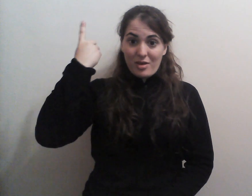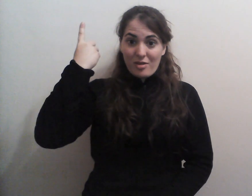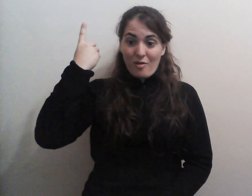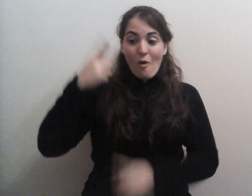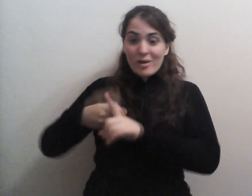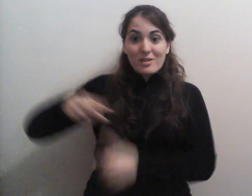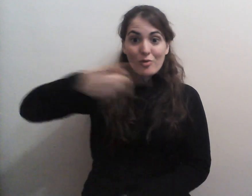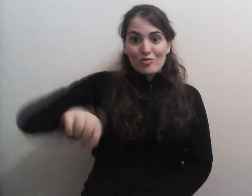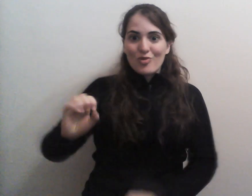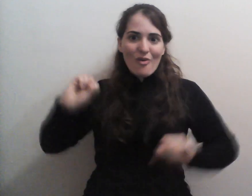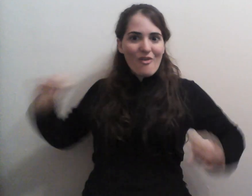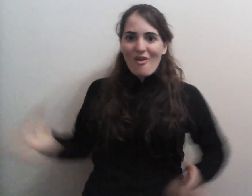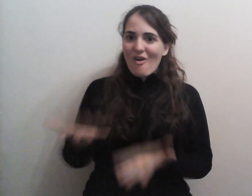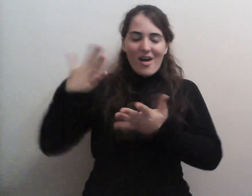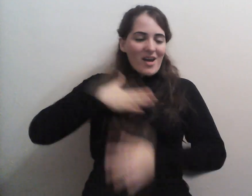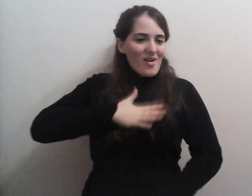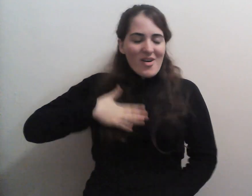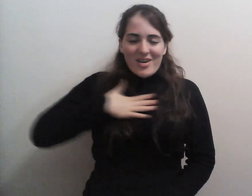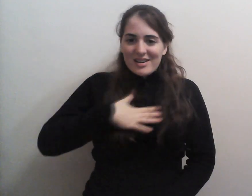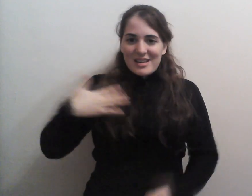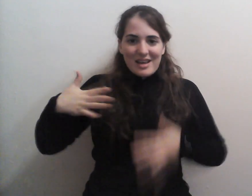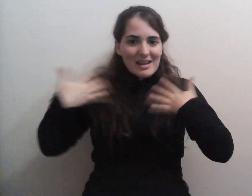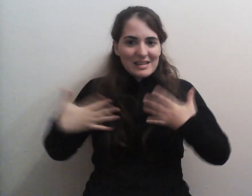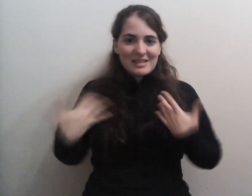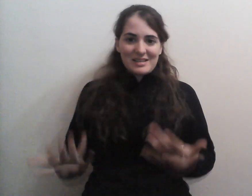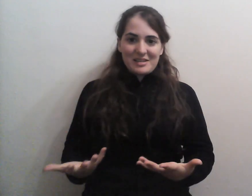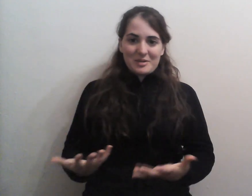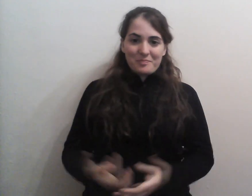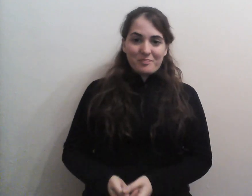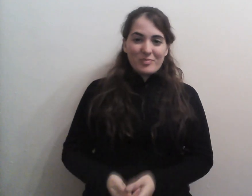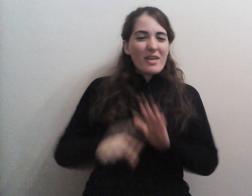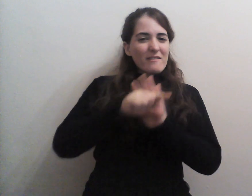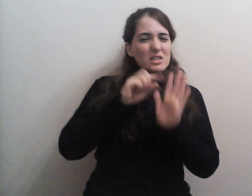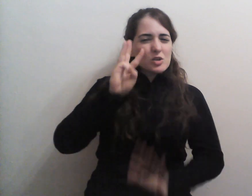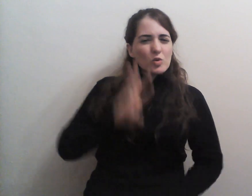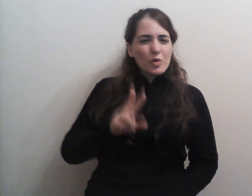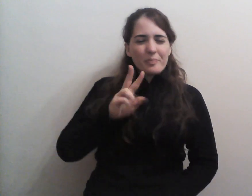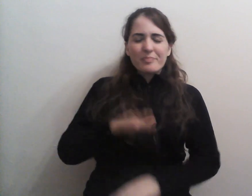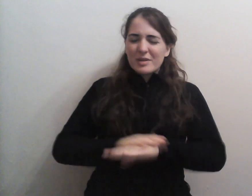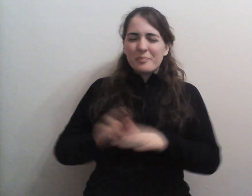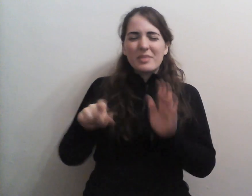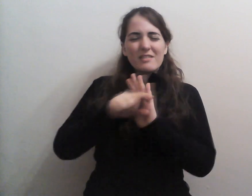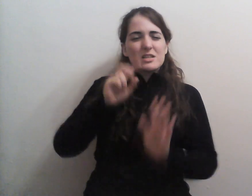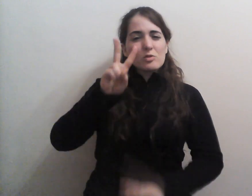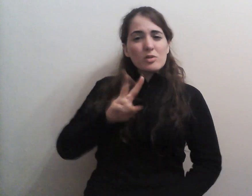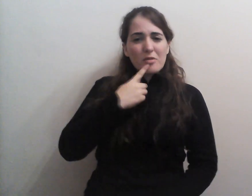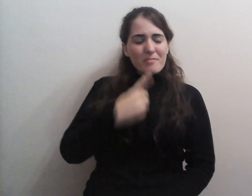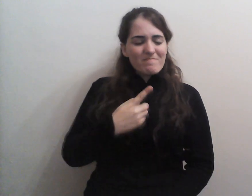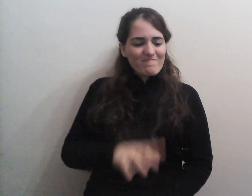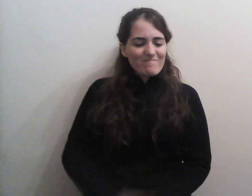lo expusimos así tal cual, vimos que Dios nos salva en base a su presciencia, y definimos esta palabra como su preamor. Dios